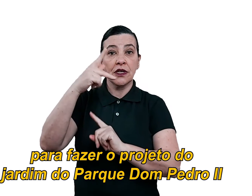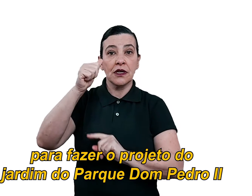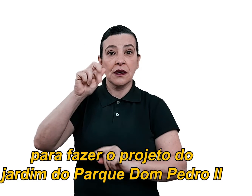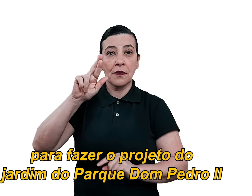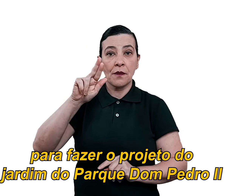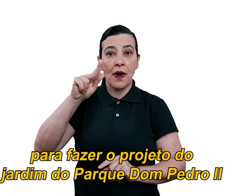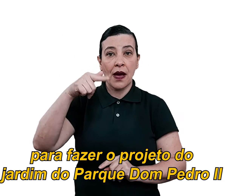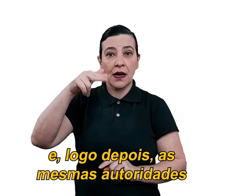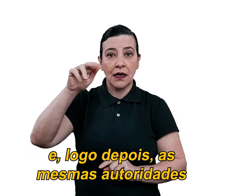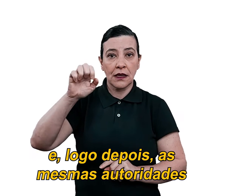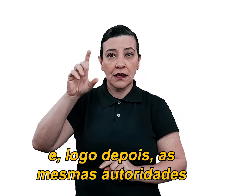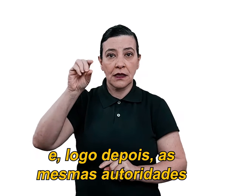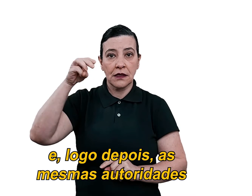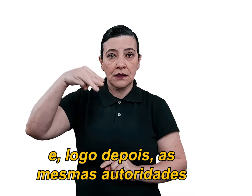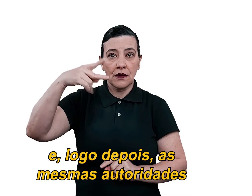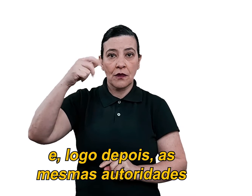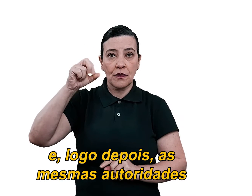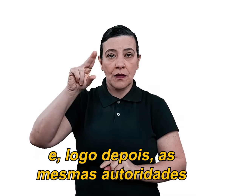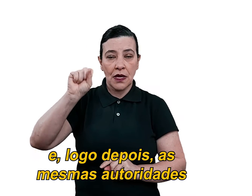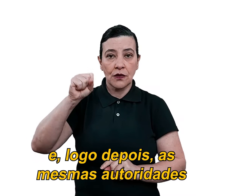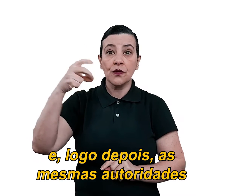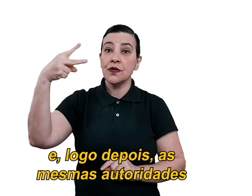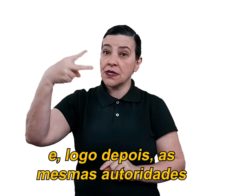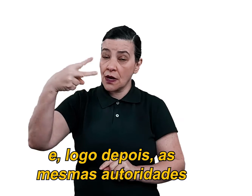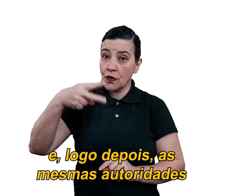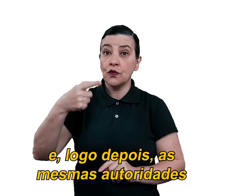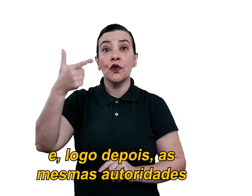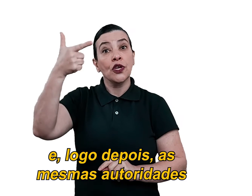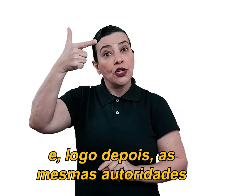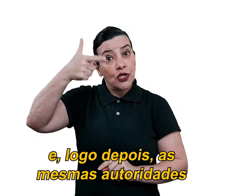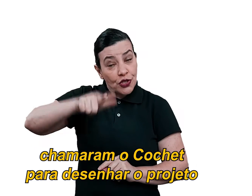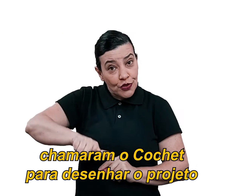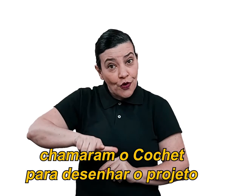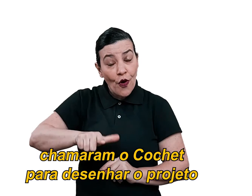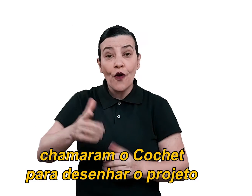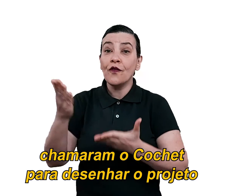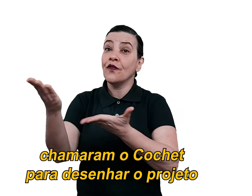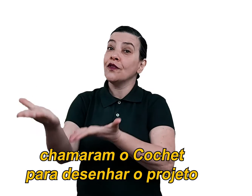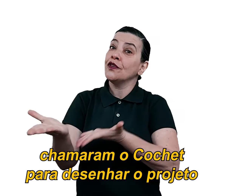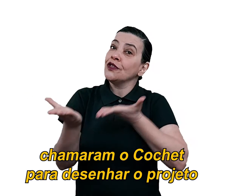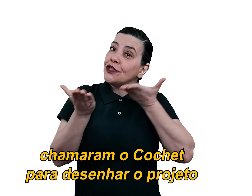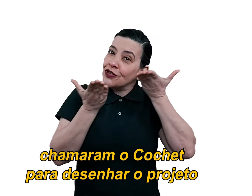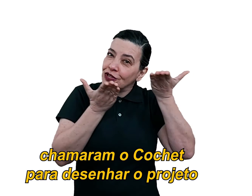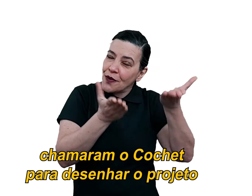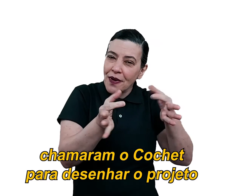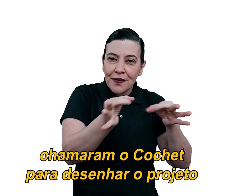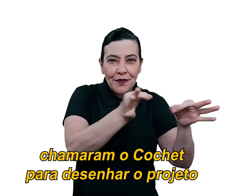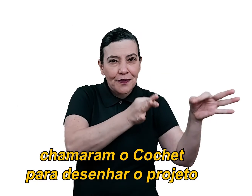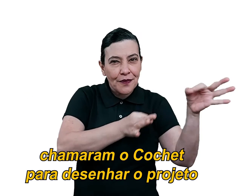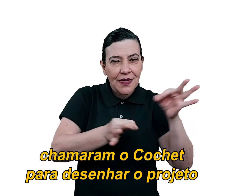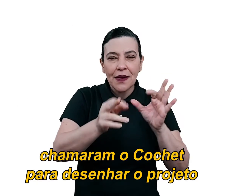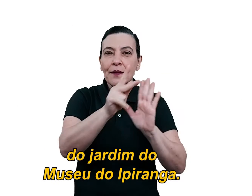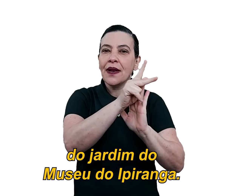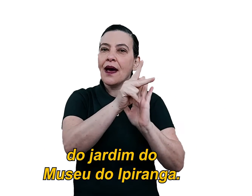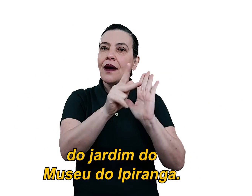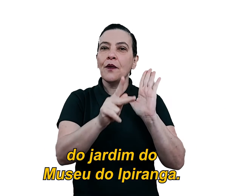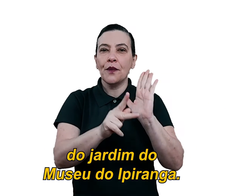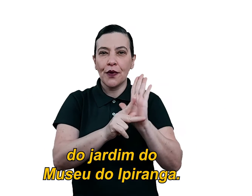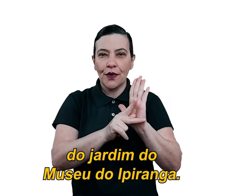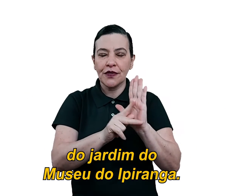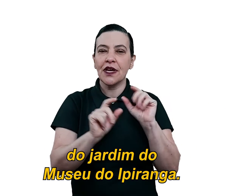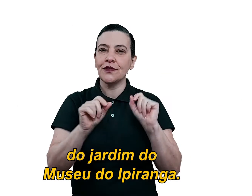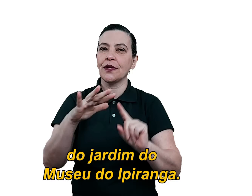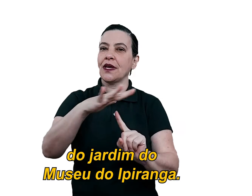Dom Pedro II. E aí, logo depois, as mesmas autoridades chamaram o Cochet para desenhar o projeto do